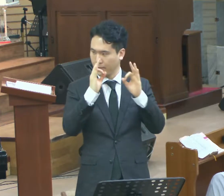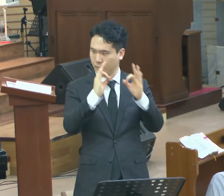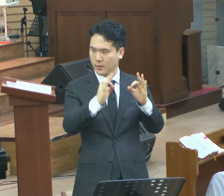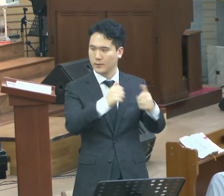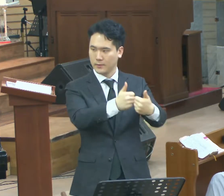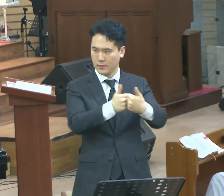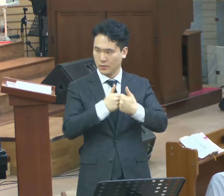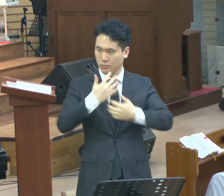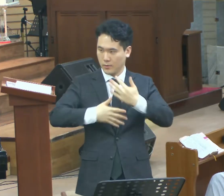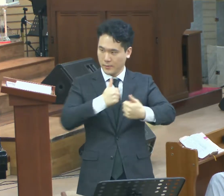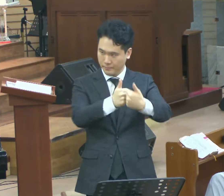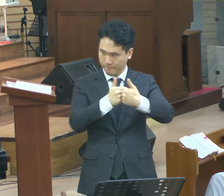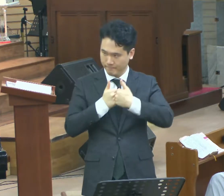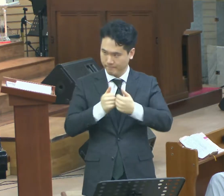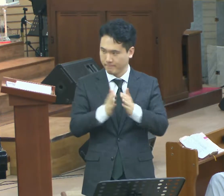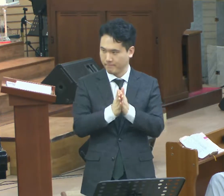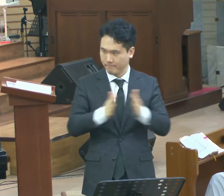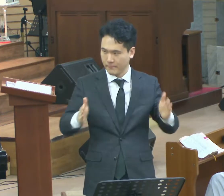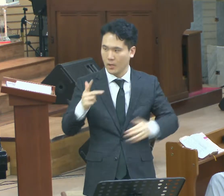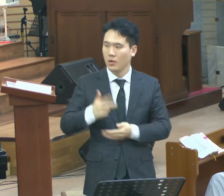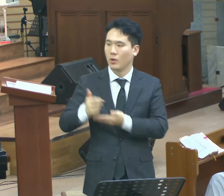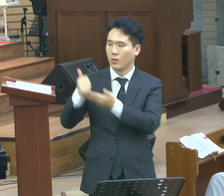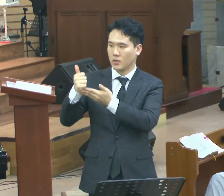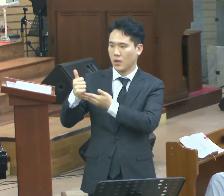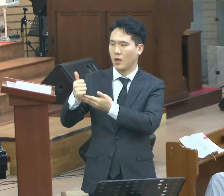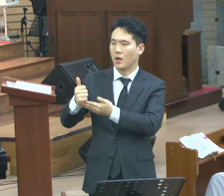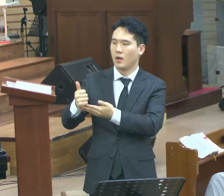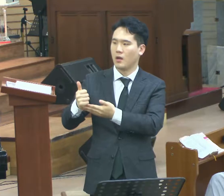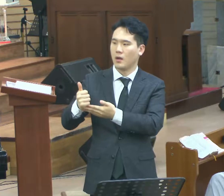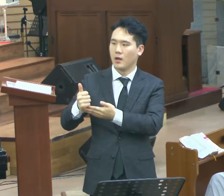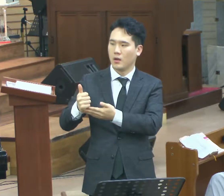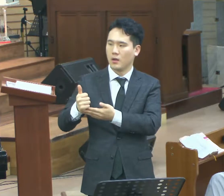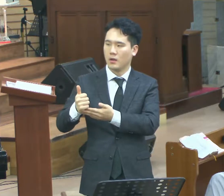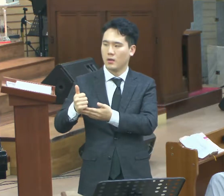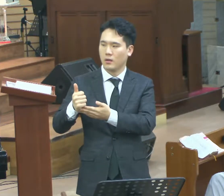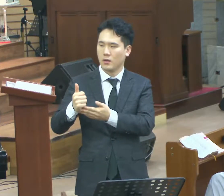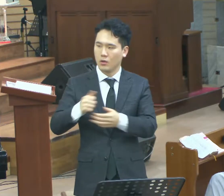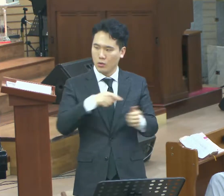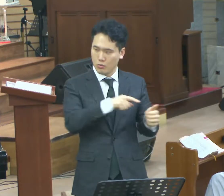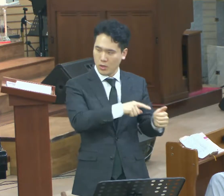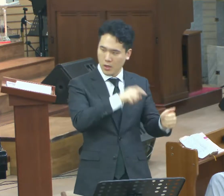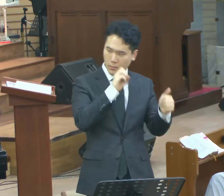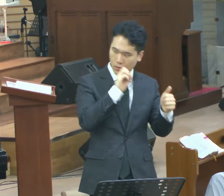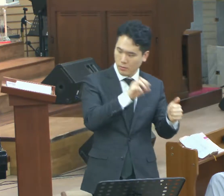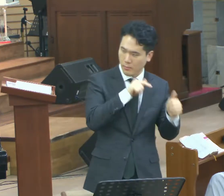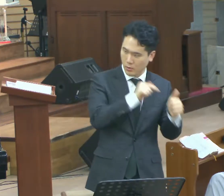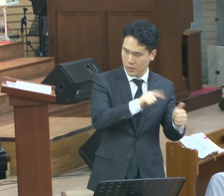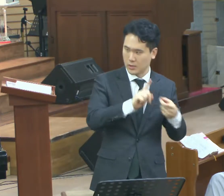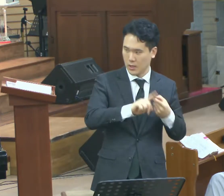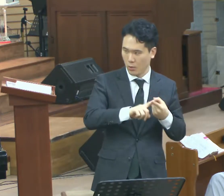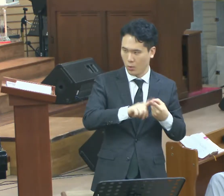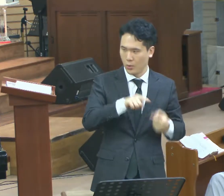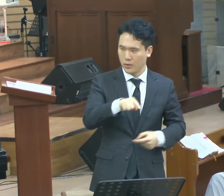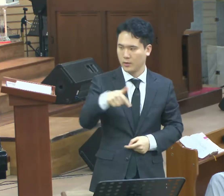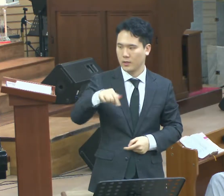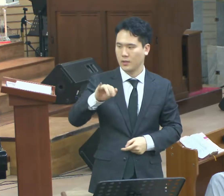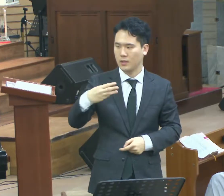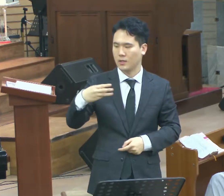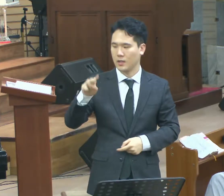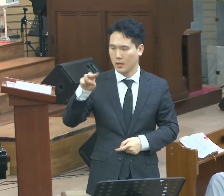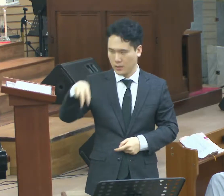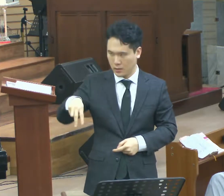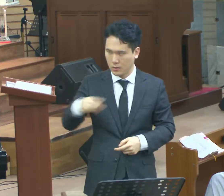읽겠습니다. 시작. 여호와께서 여호수아에게 명령하신 대로 여호수아가 기럇 아르바